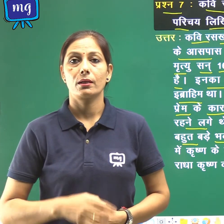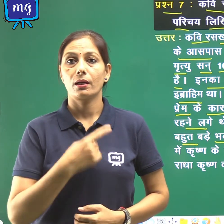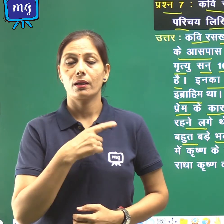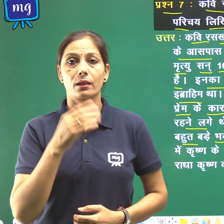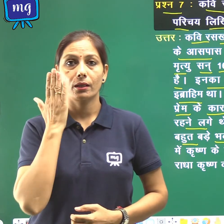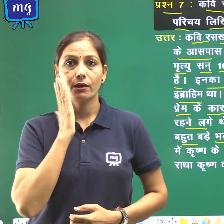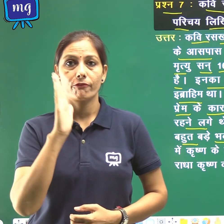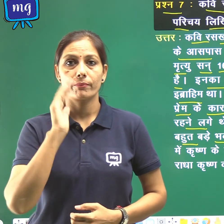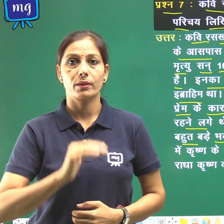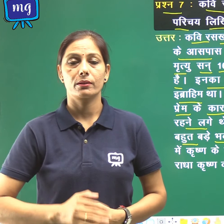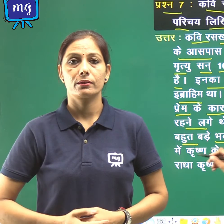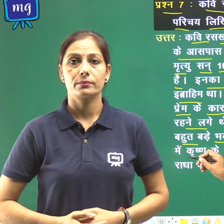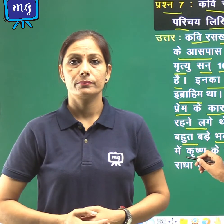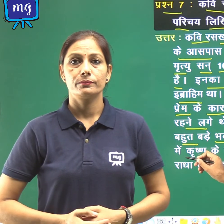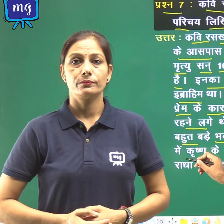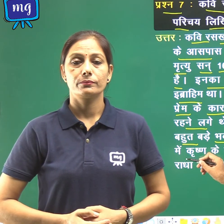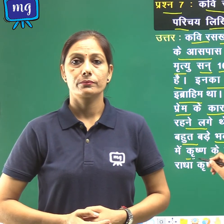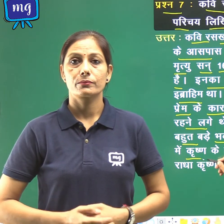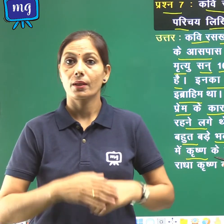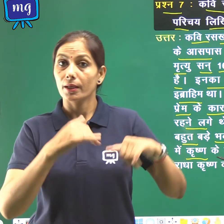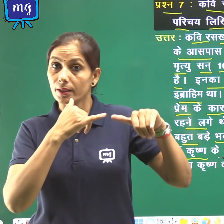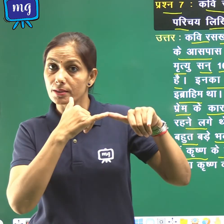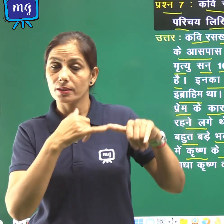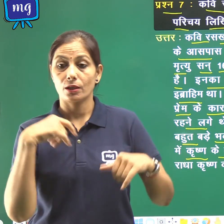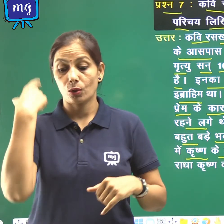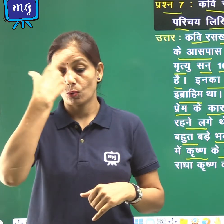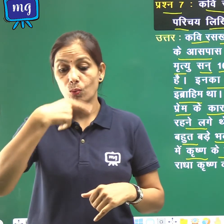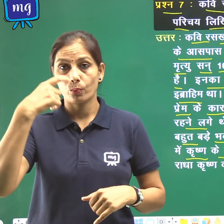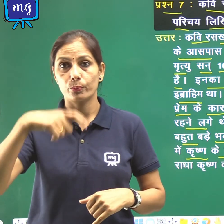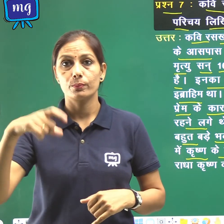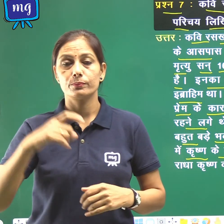इनके काव्य में कृष्ण के रूप